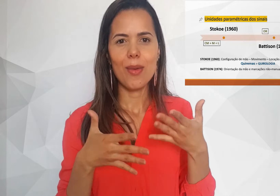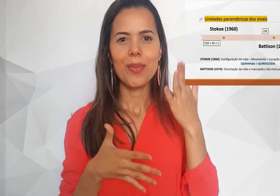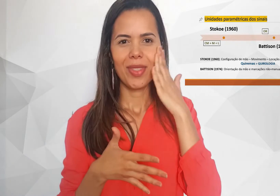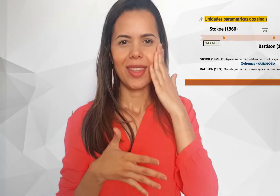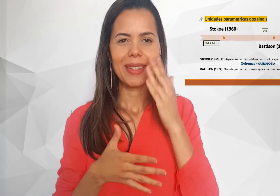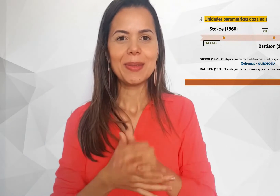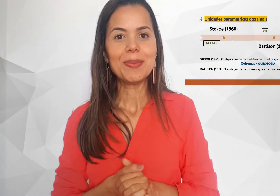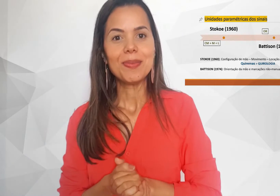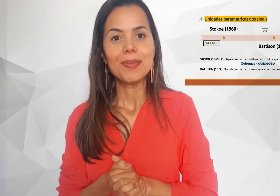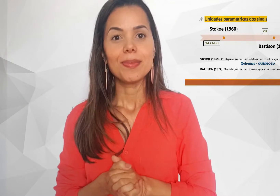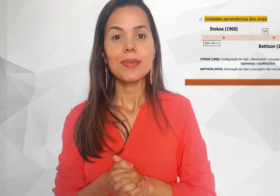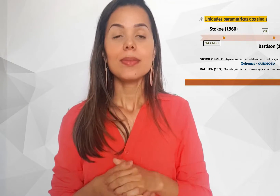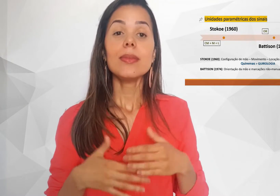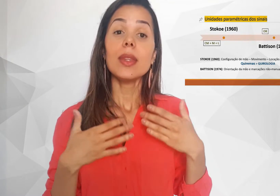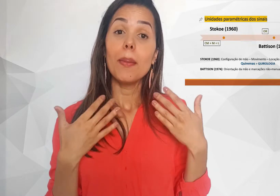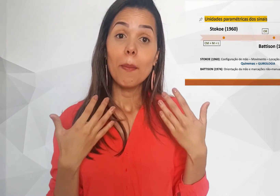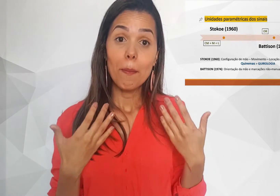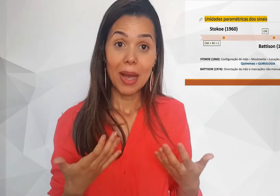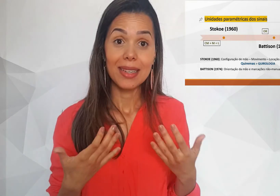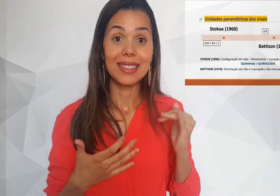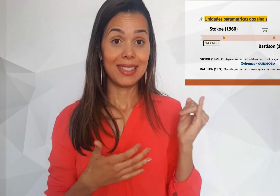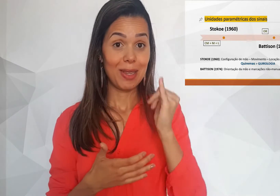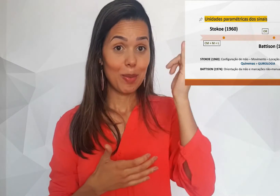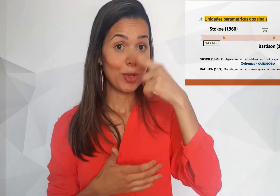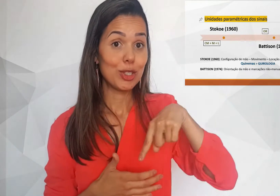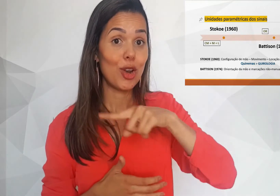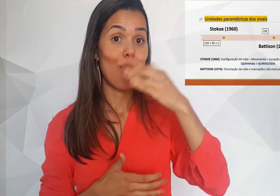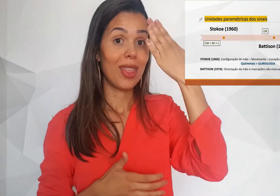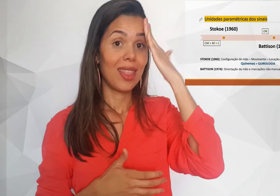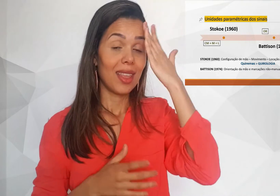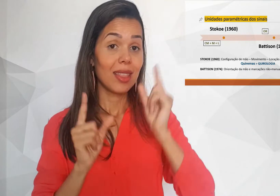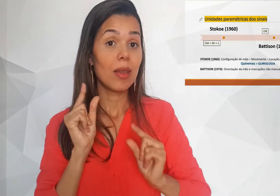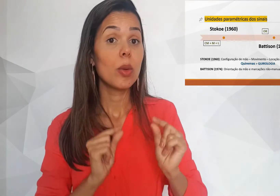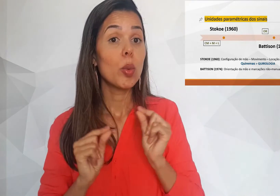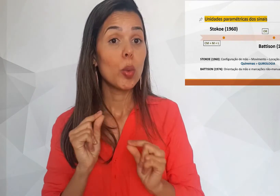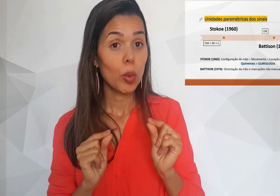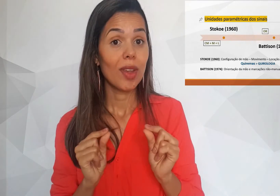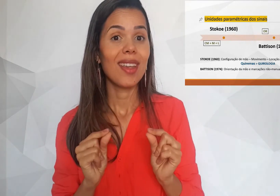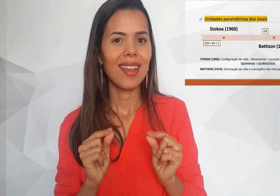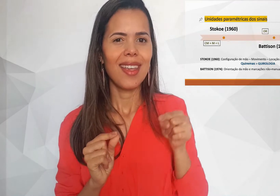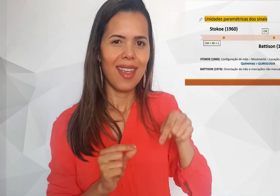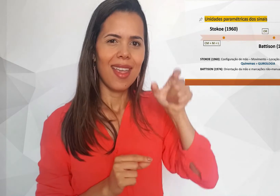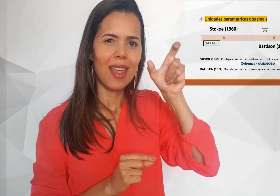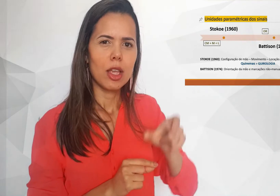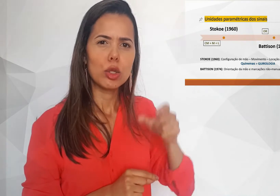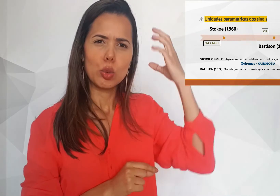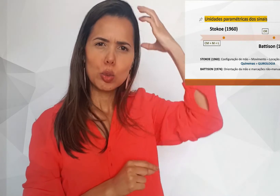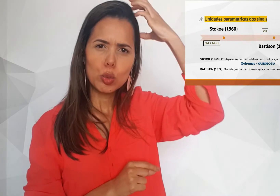itens lexicais nas línguas sinalizadas, tá? Mas é importante a gente colocar aqui que